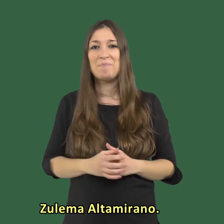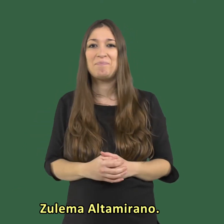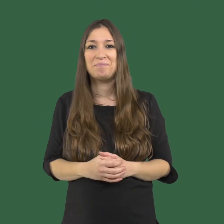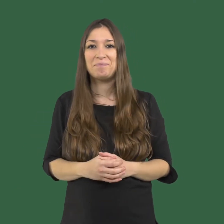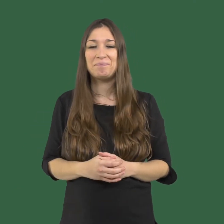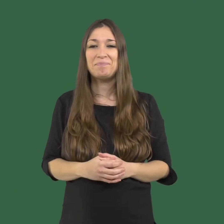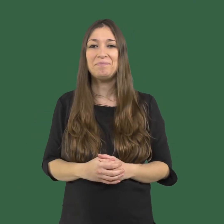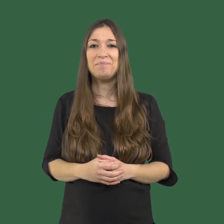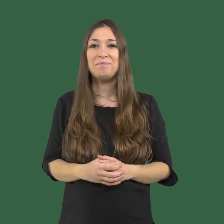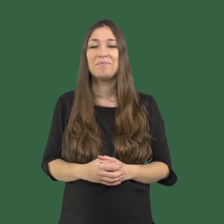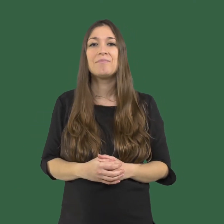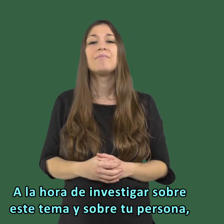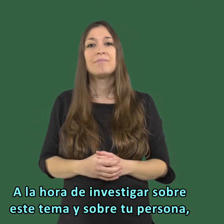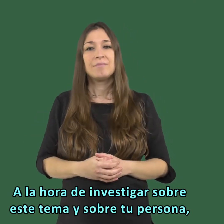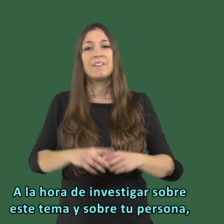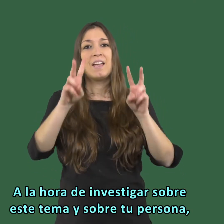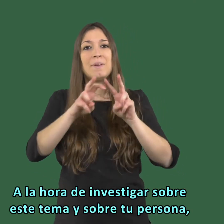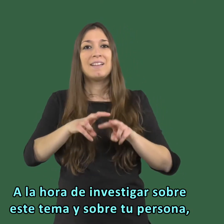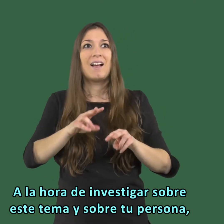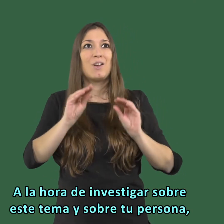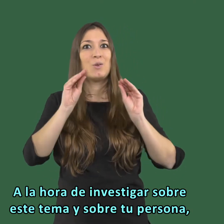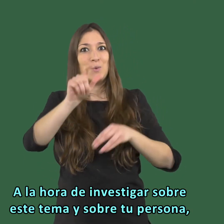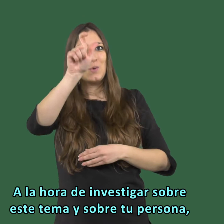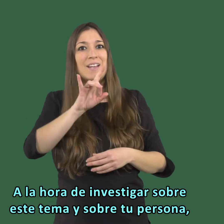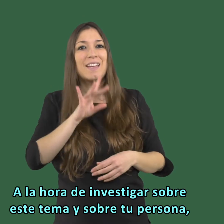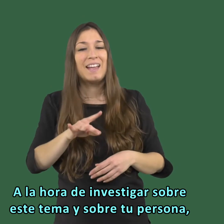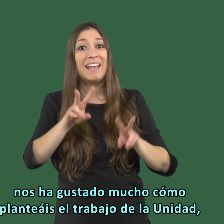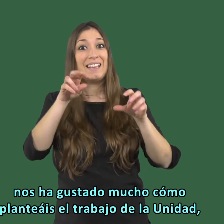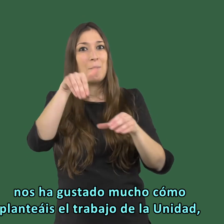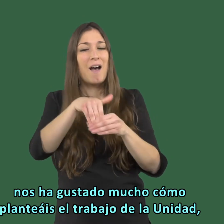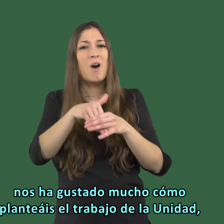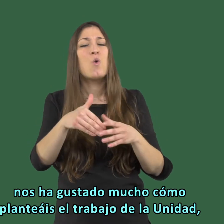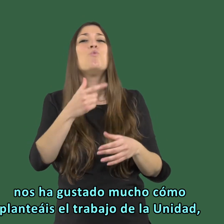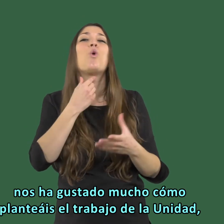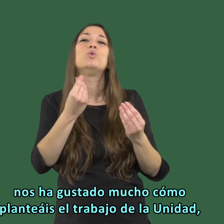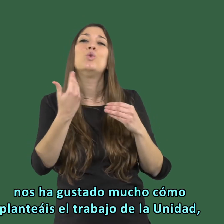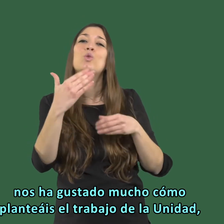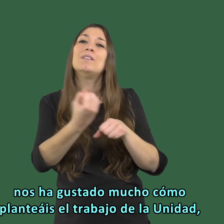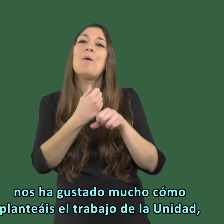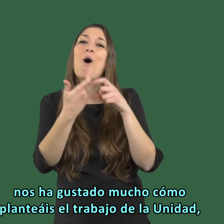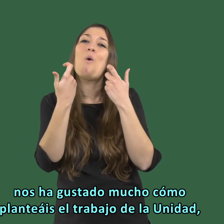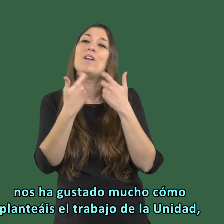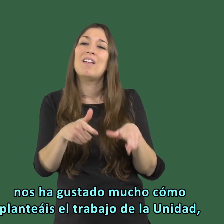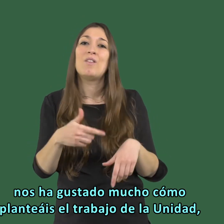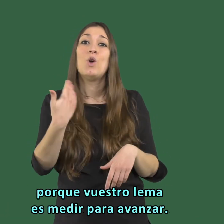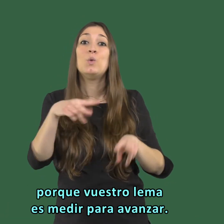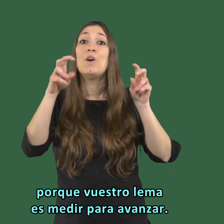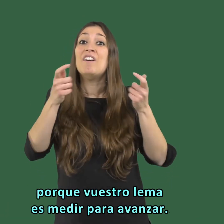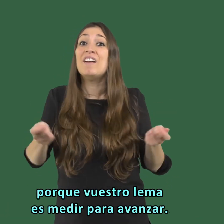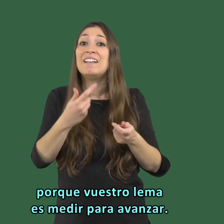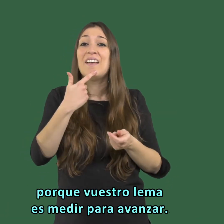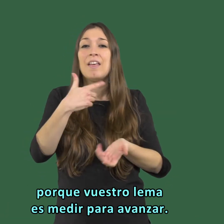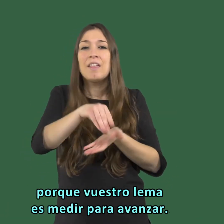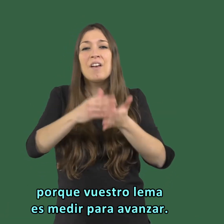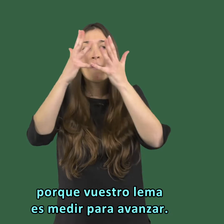Altamirano. A la hora de investigar sobre este tema y sobre tu persona, nos ha gustado mucho cómo planteáis el trabajo de la unidad, porque vuestro lema